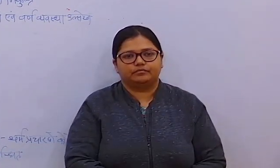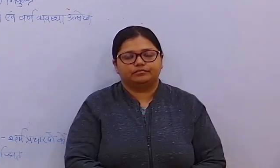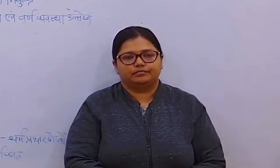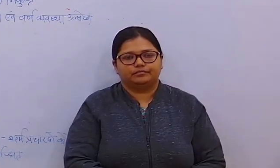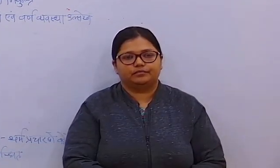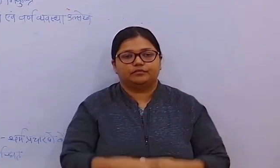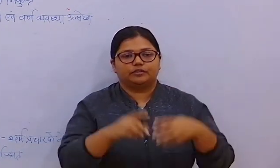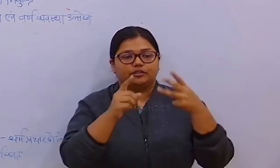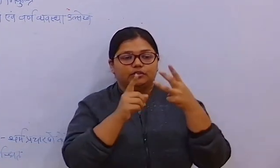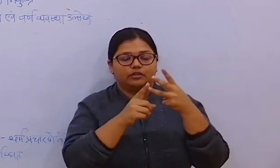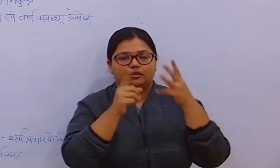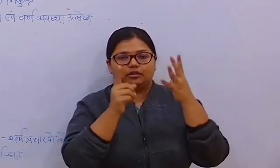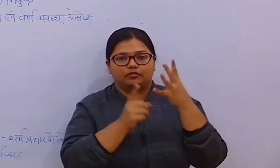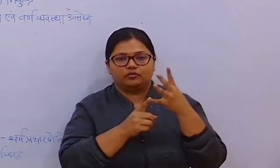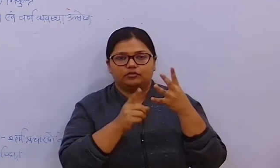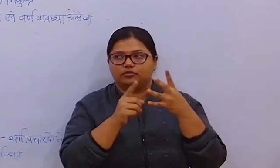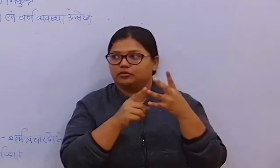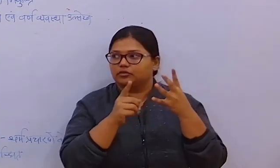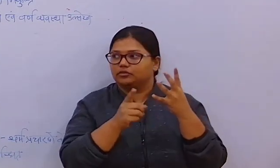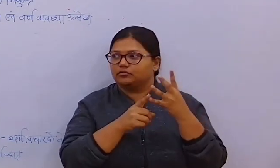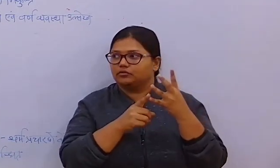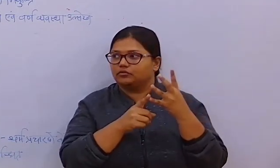चतुर्थ अभिलेख, जब तृतीय और चतुर्थ,